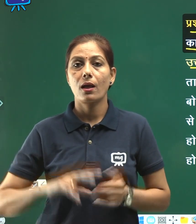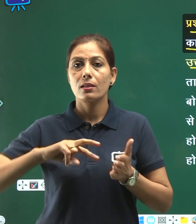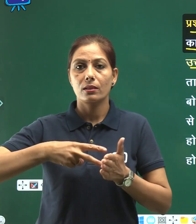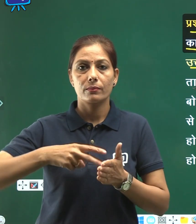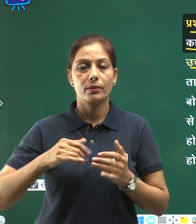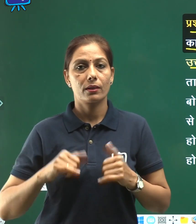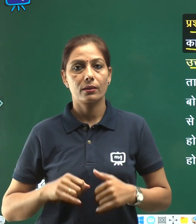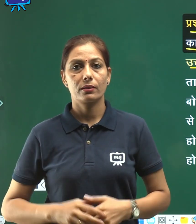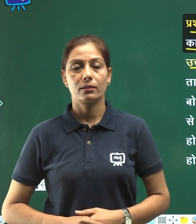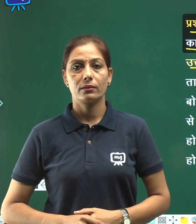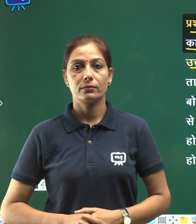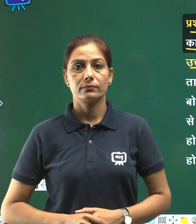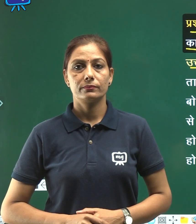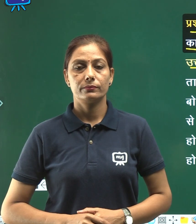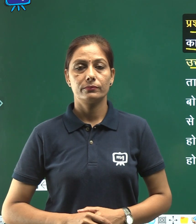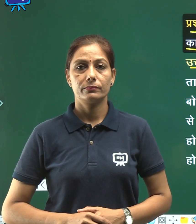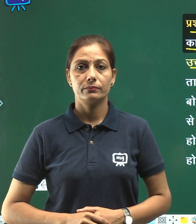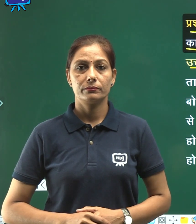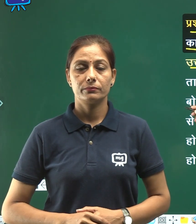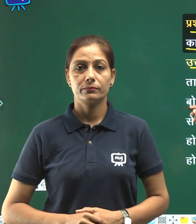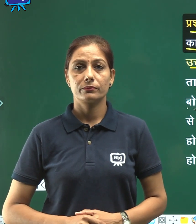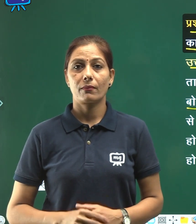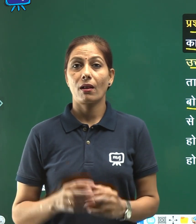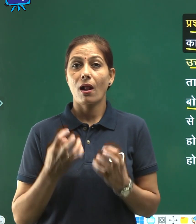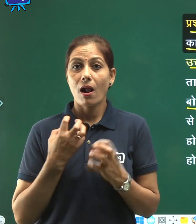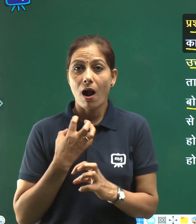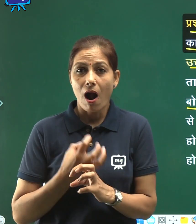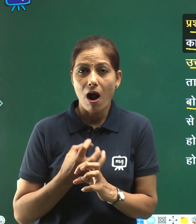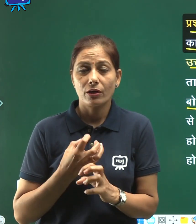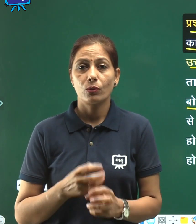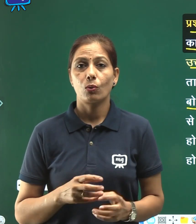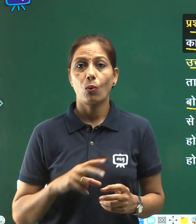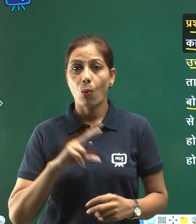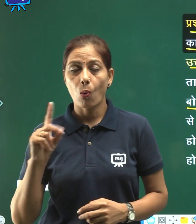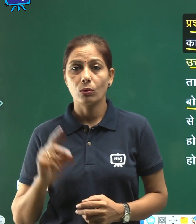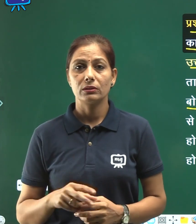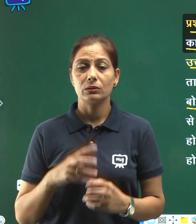तात्पर्य है कि कठिन और बोझिल भाषा का